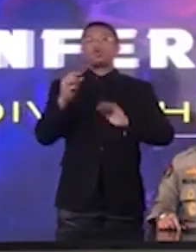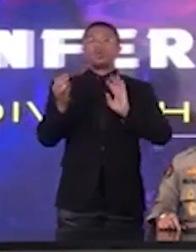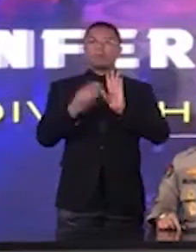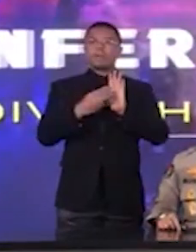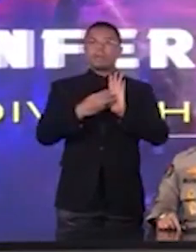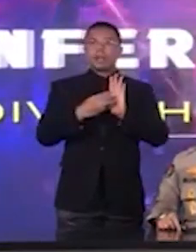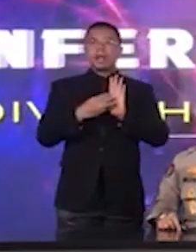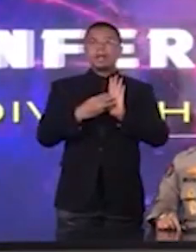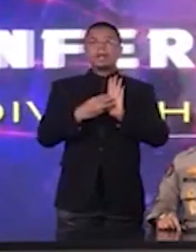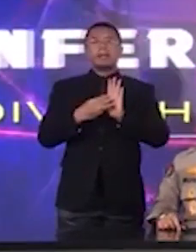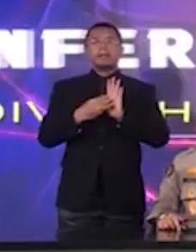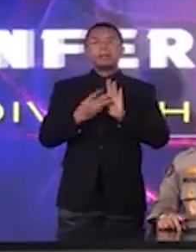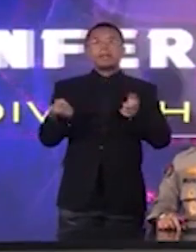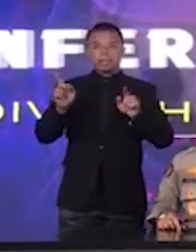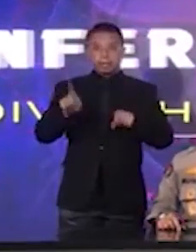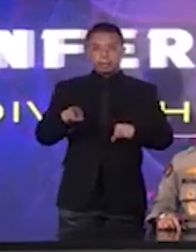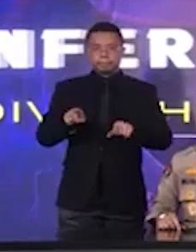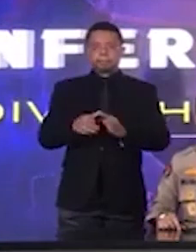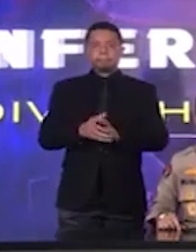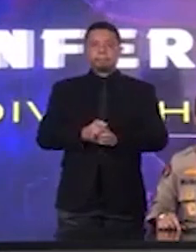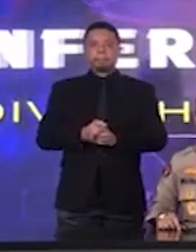yang terjadi.